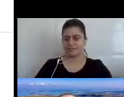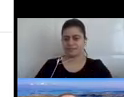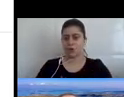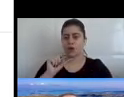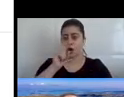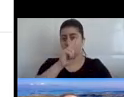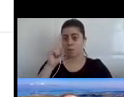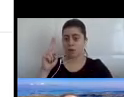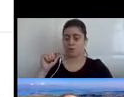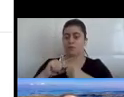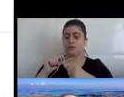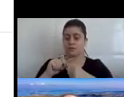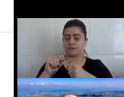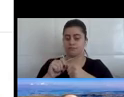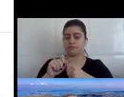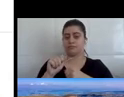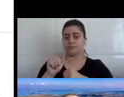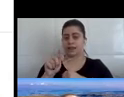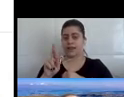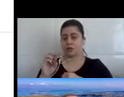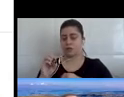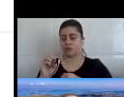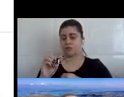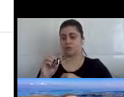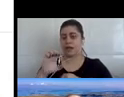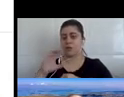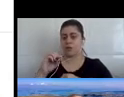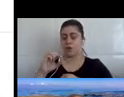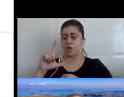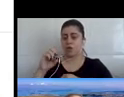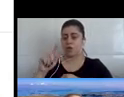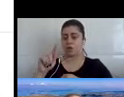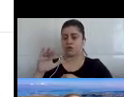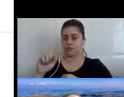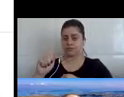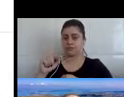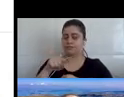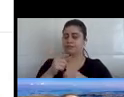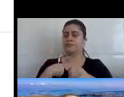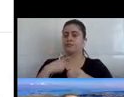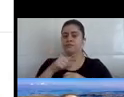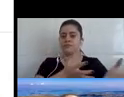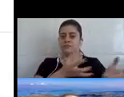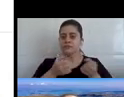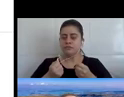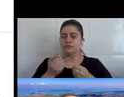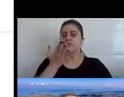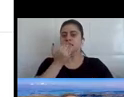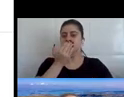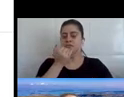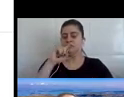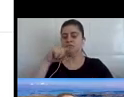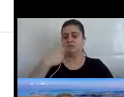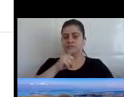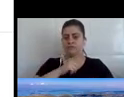né, com essa produção agroecológica, e aí a gente tem esse tecido urbano recebendo essa alimentação, e depois a gente tem um outro tecido